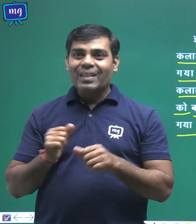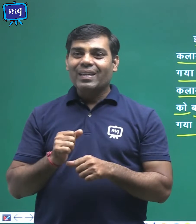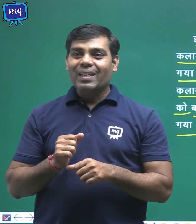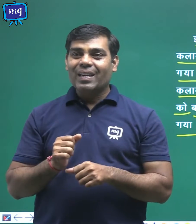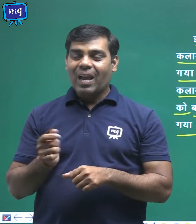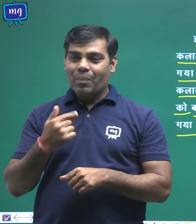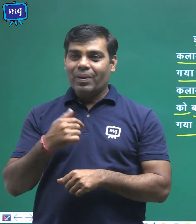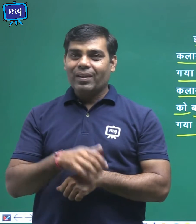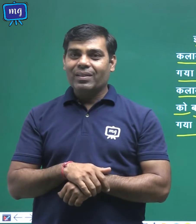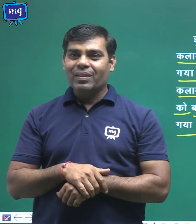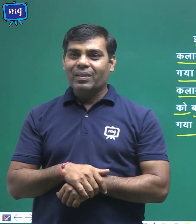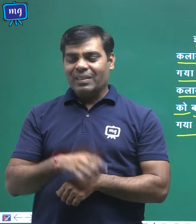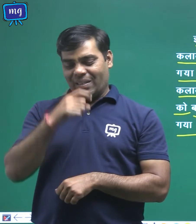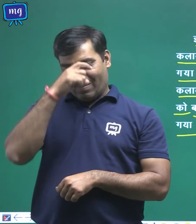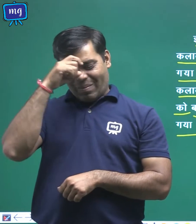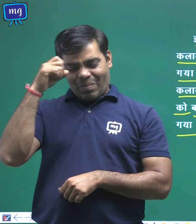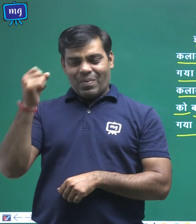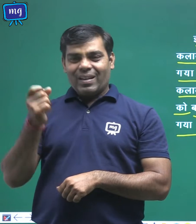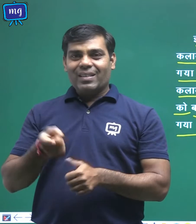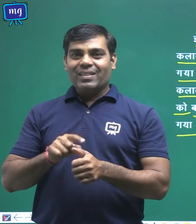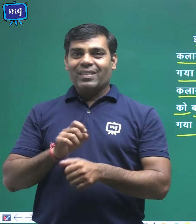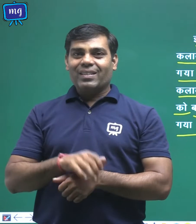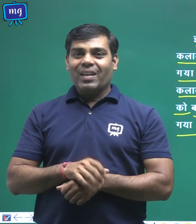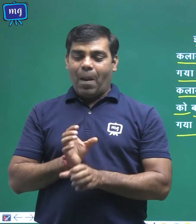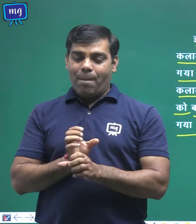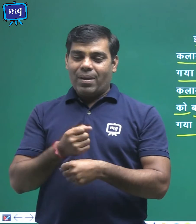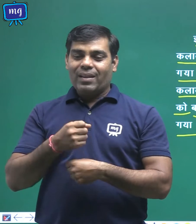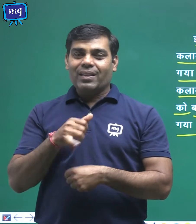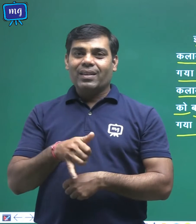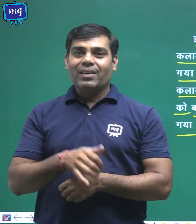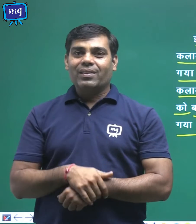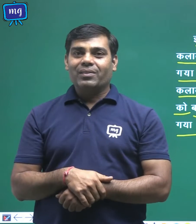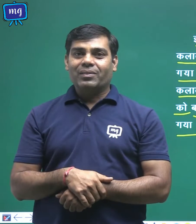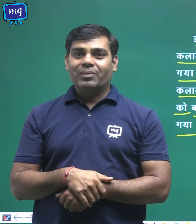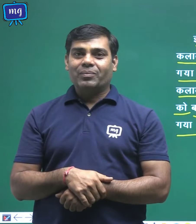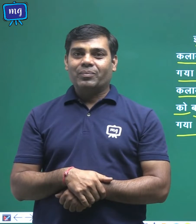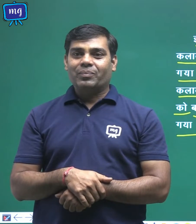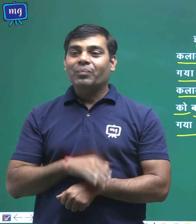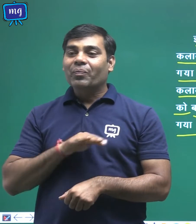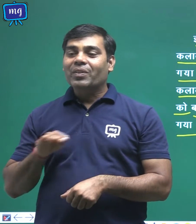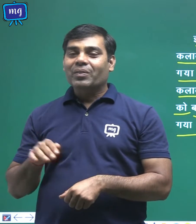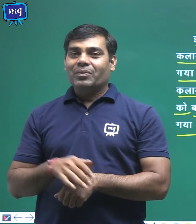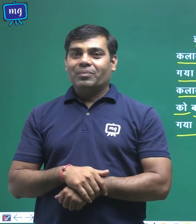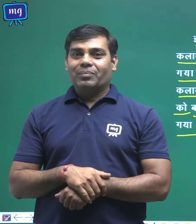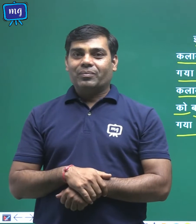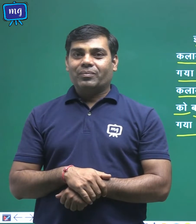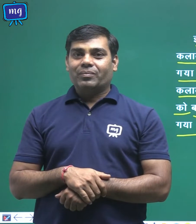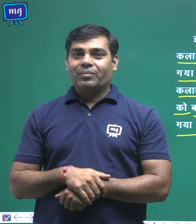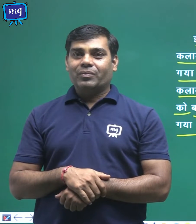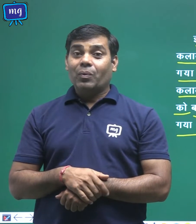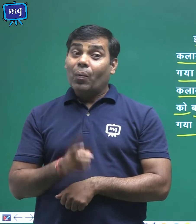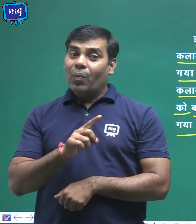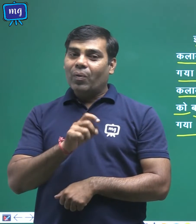अपनी मेहनत से बनाते हैं। बच्चों,